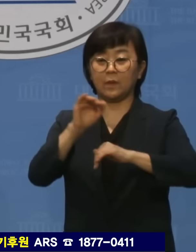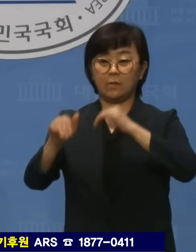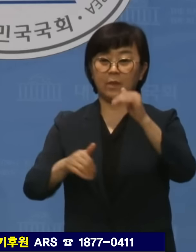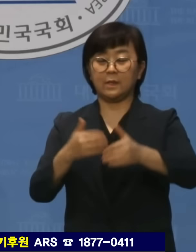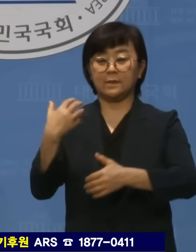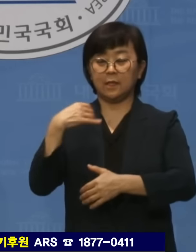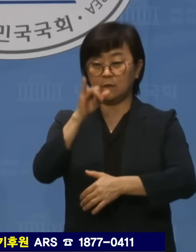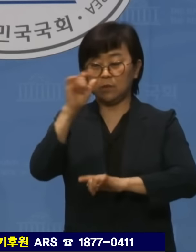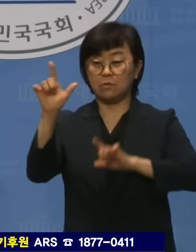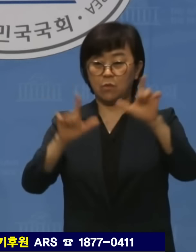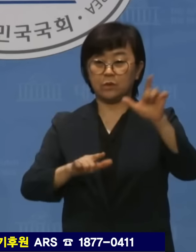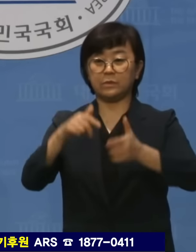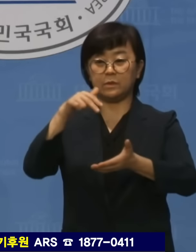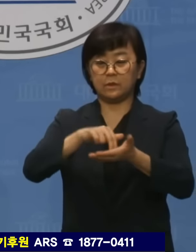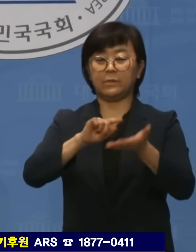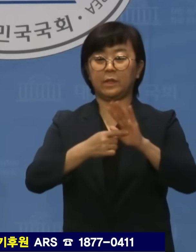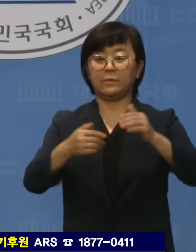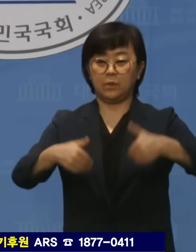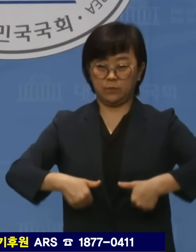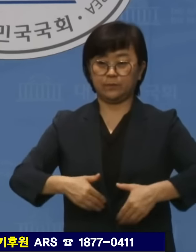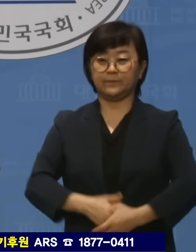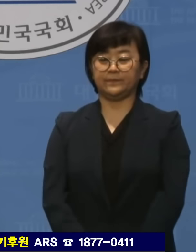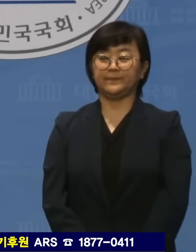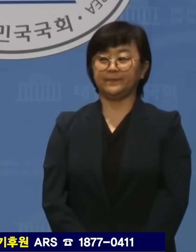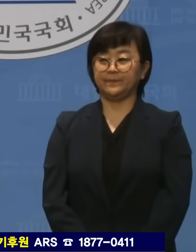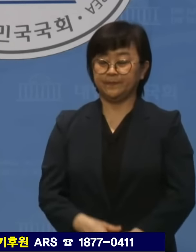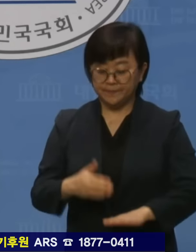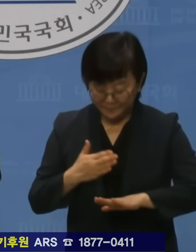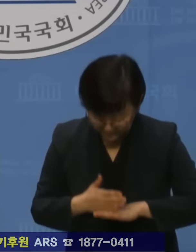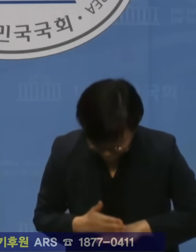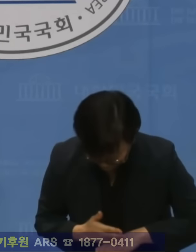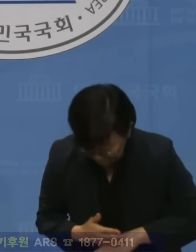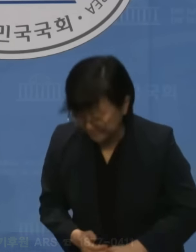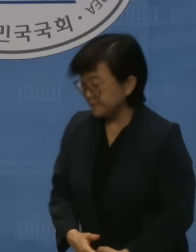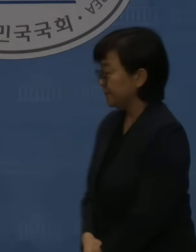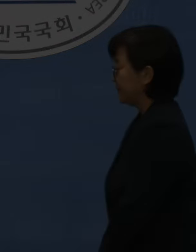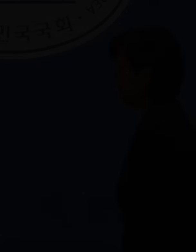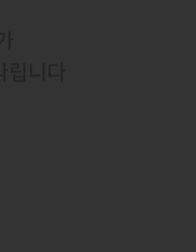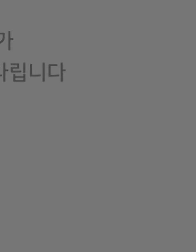책임 있게 입장을 밝혀야 합니다 예